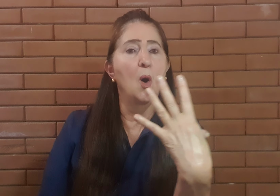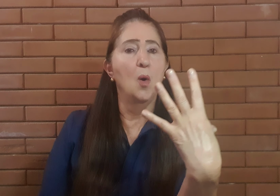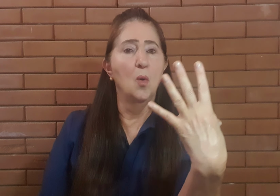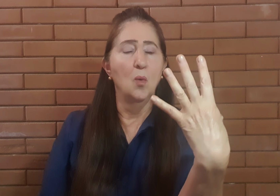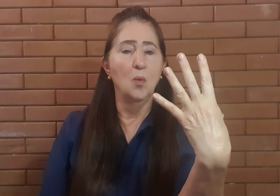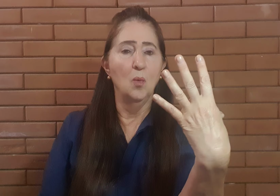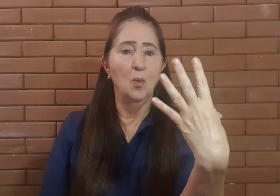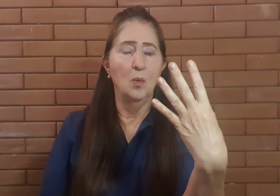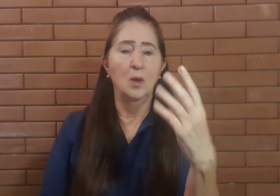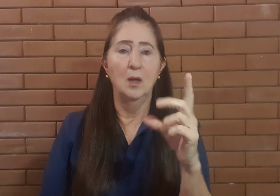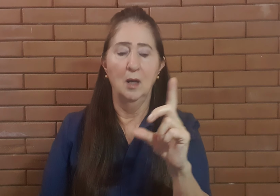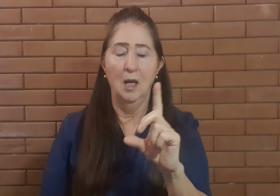Bom